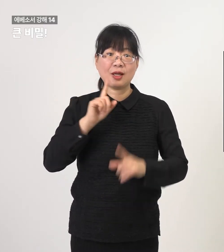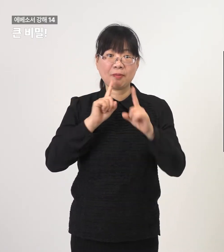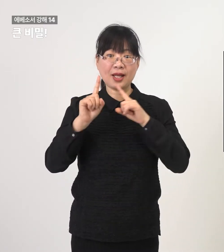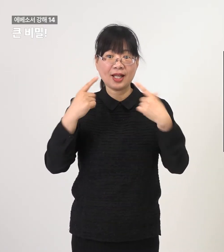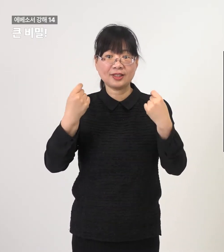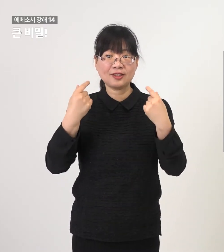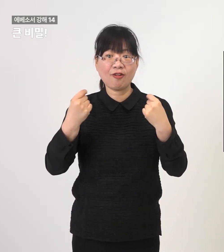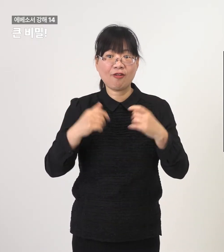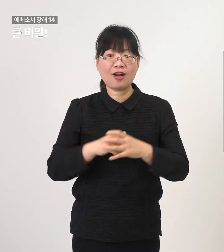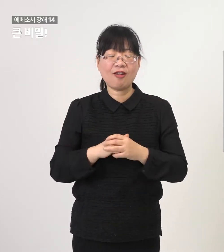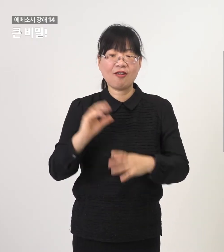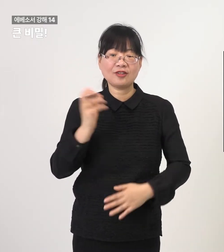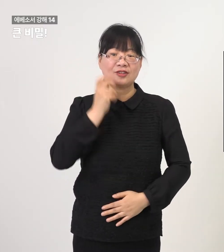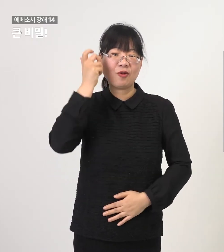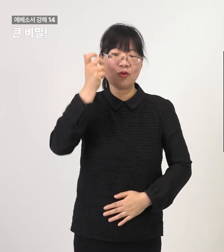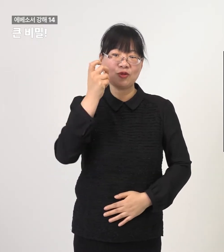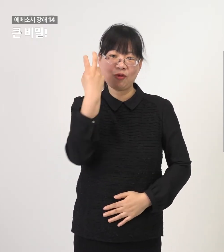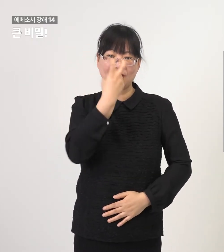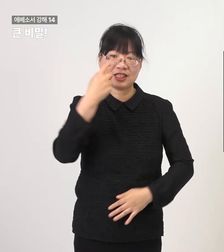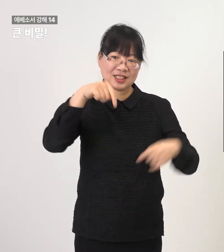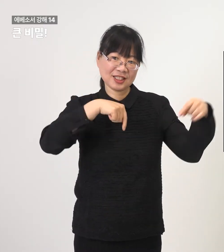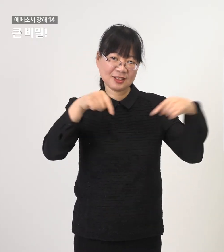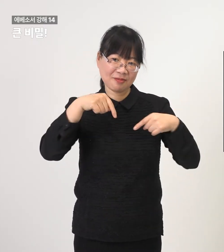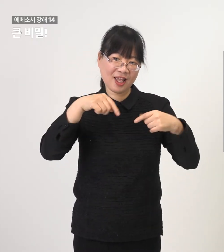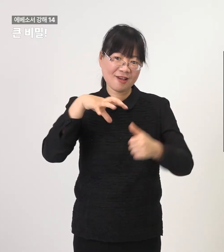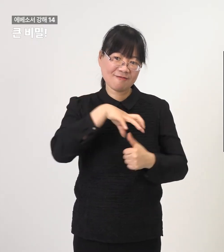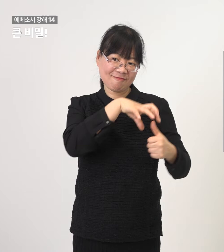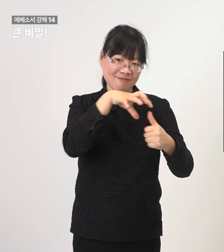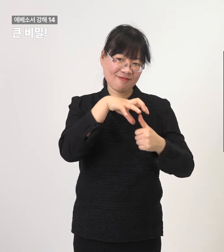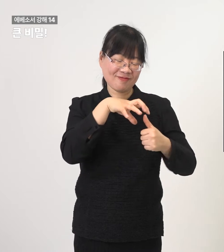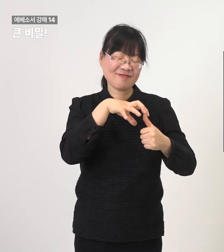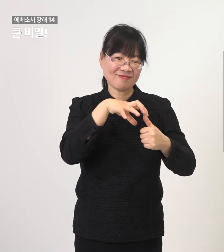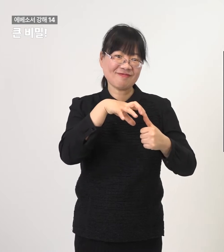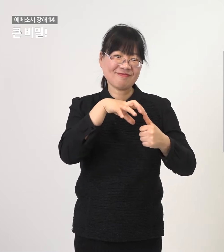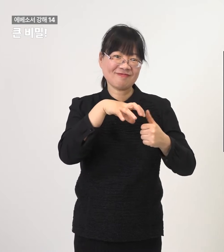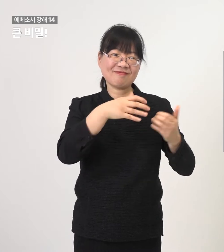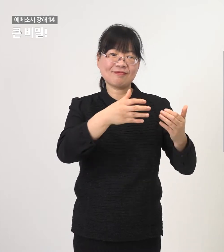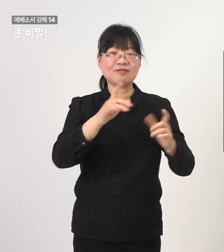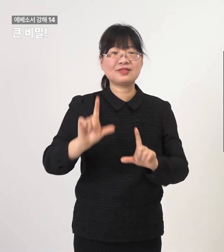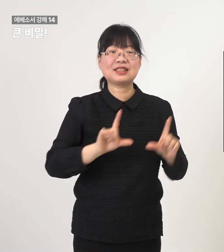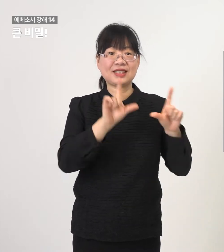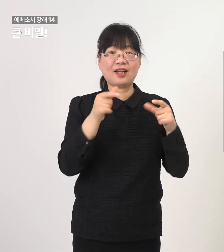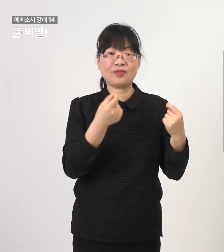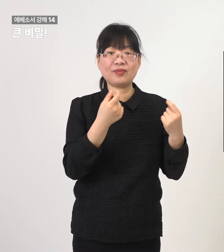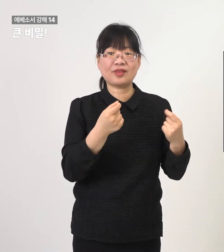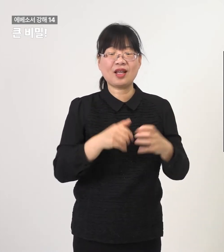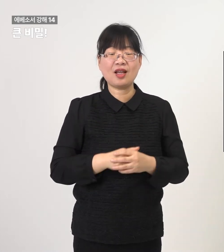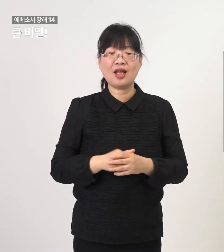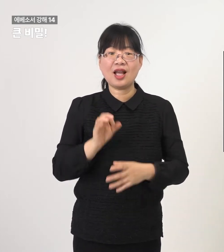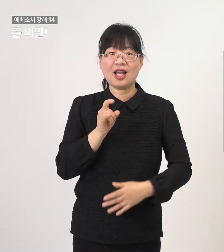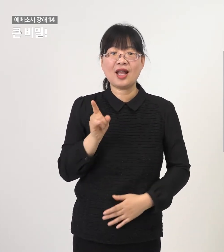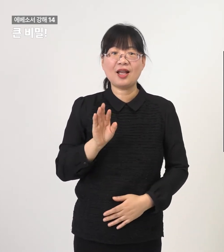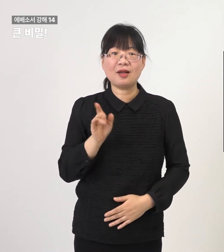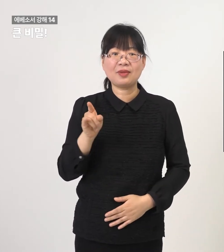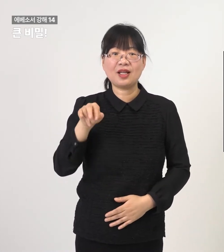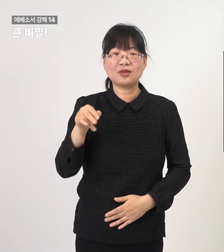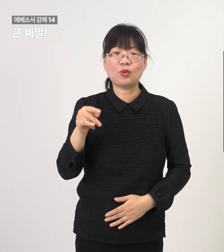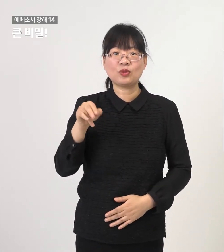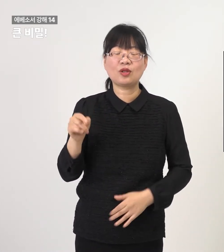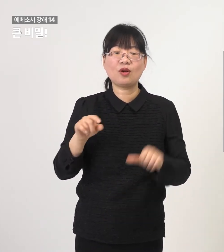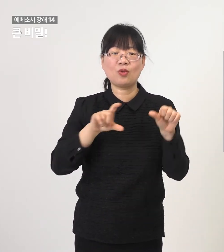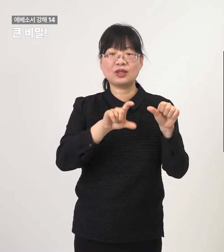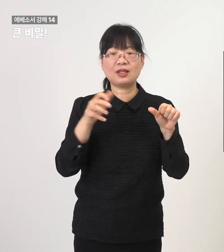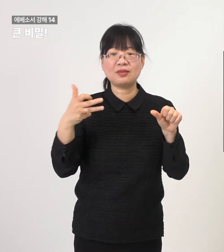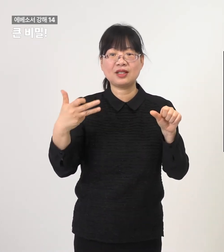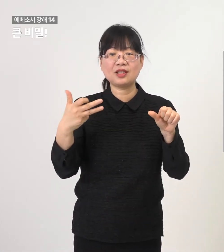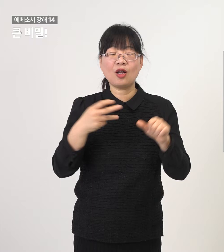말씀처럼 성령의 지배를 받는 삶이다. 그래서 에베소서 5장 18절에 술 취하지